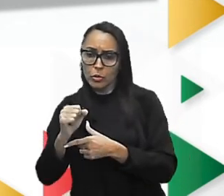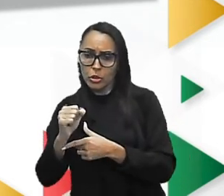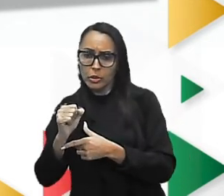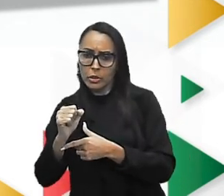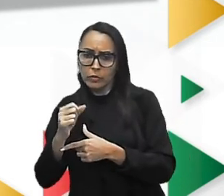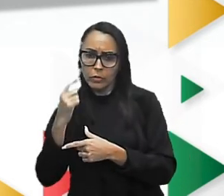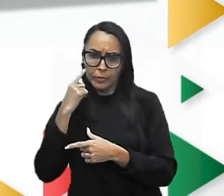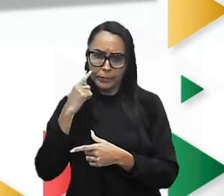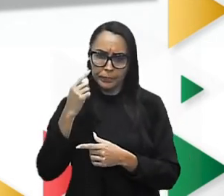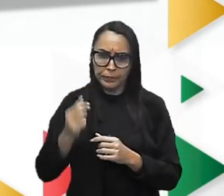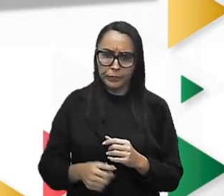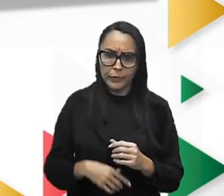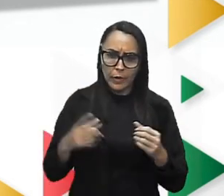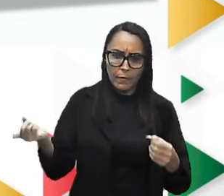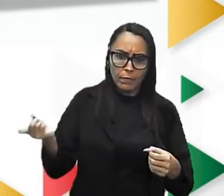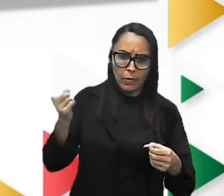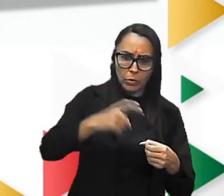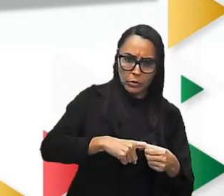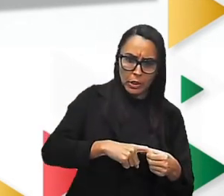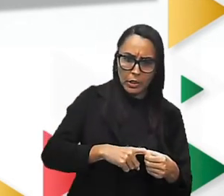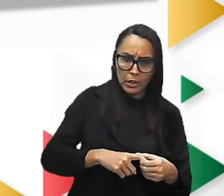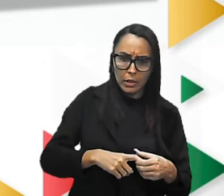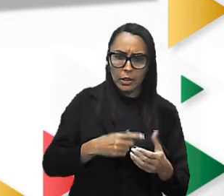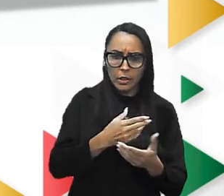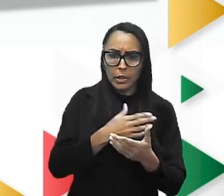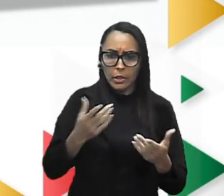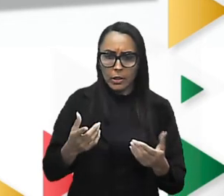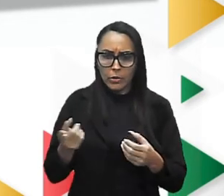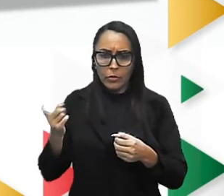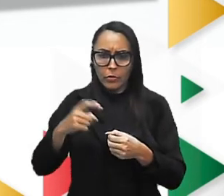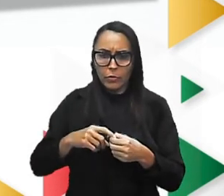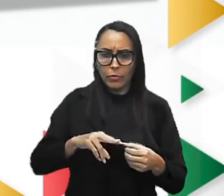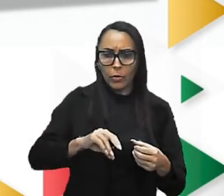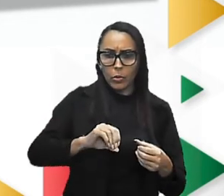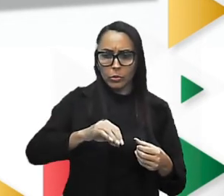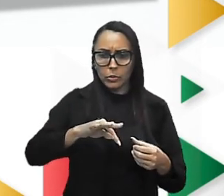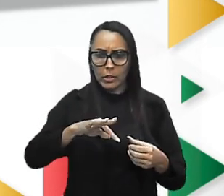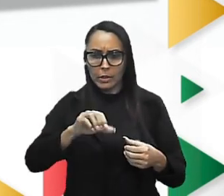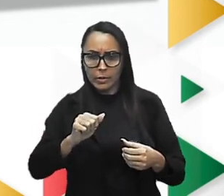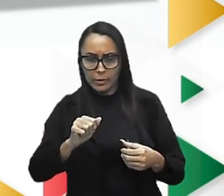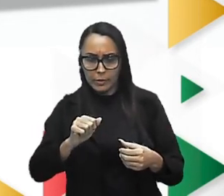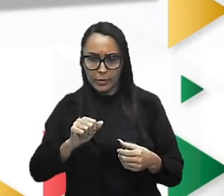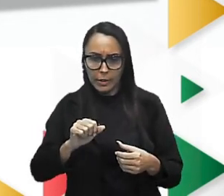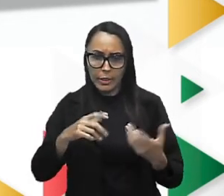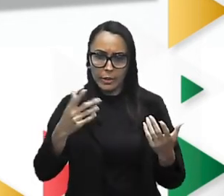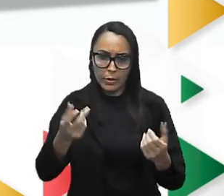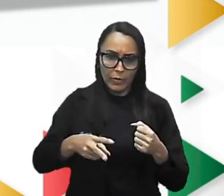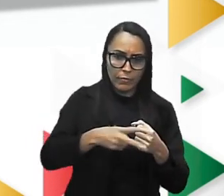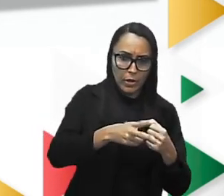é regressiva. O substantivo veio de um verbo. Então,